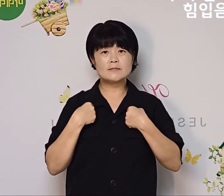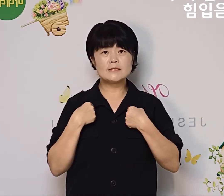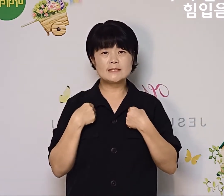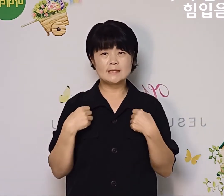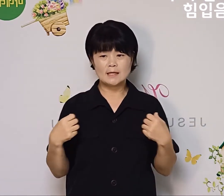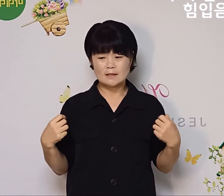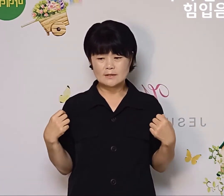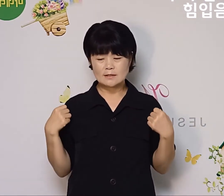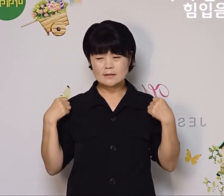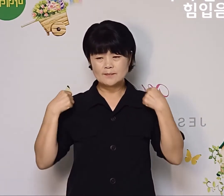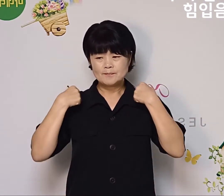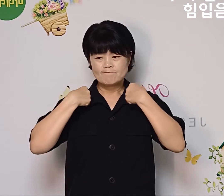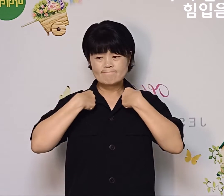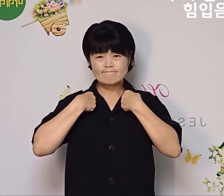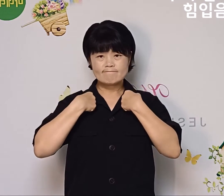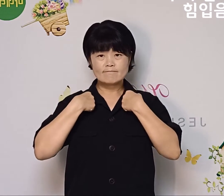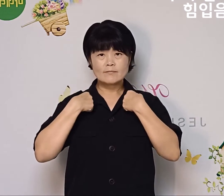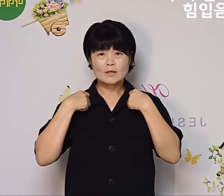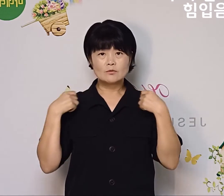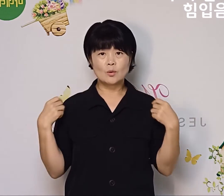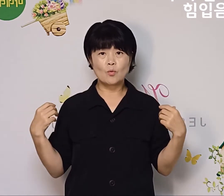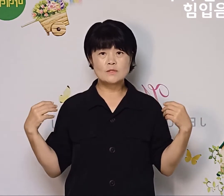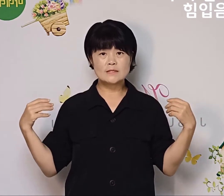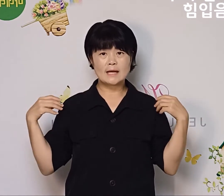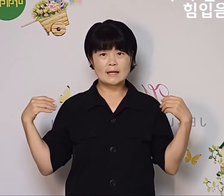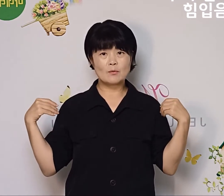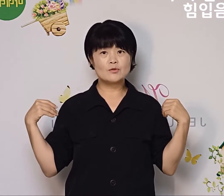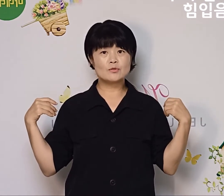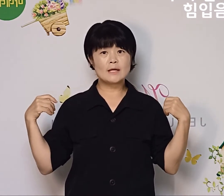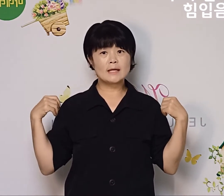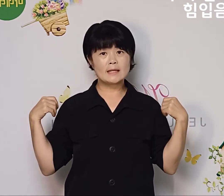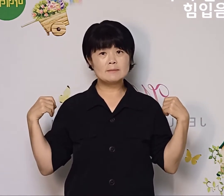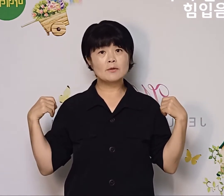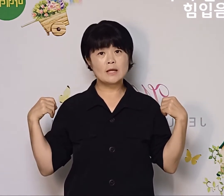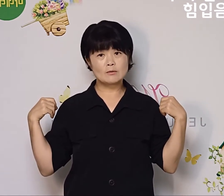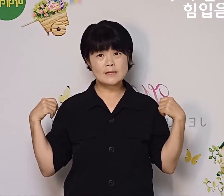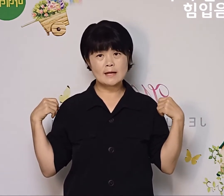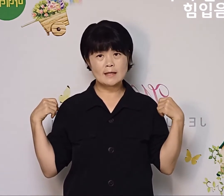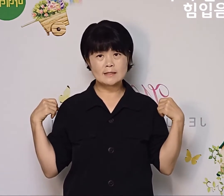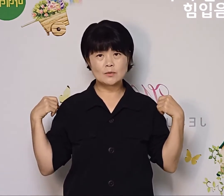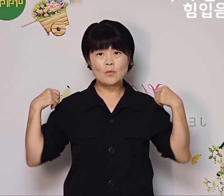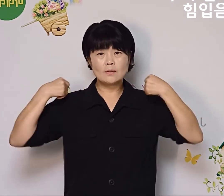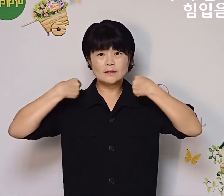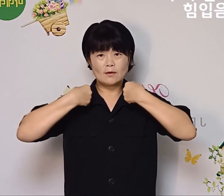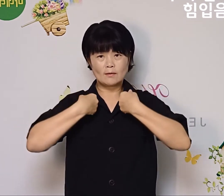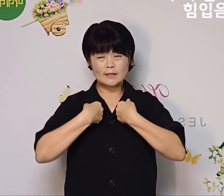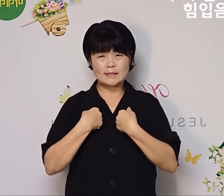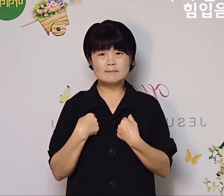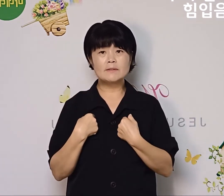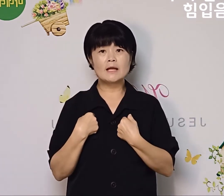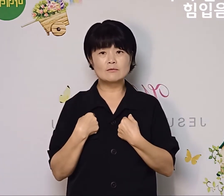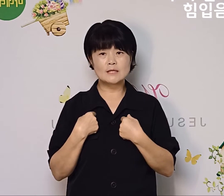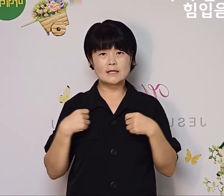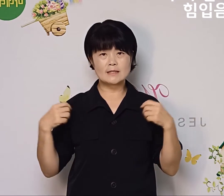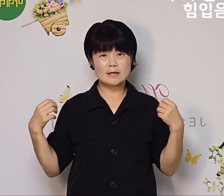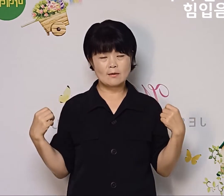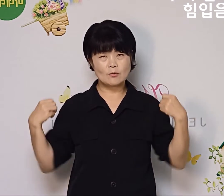입듯이 그래서는 우리 옷을 약간 외투를 하나 입었다고 생각하시고 그걸 이렇게 입다라고 생각하세요. 옷을